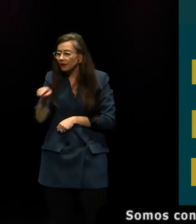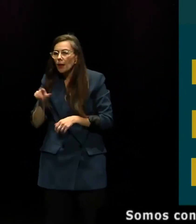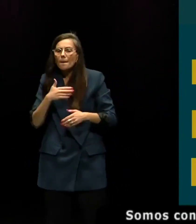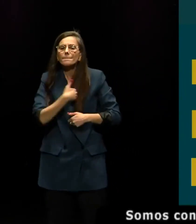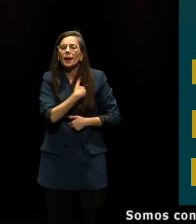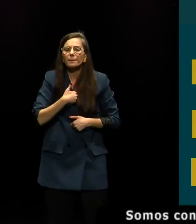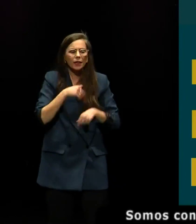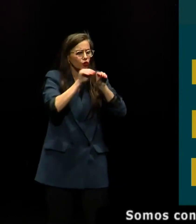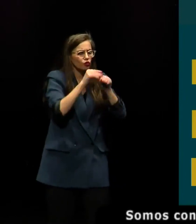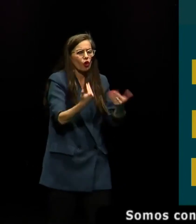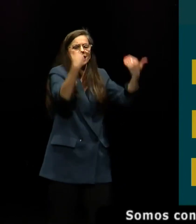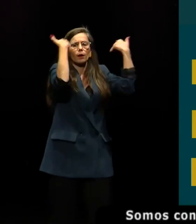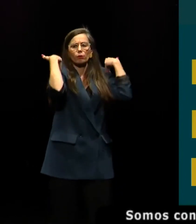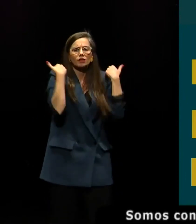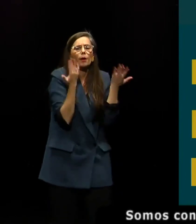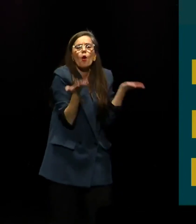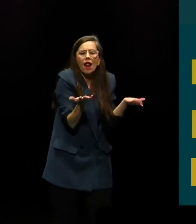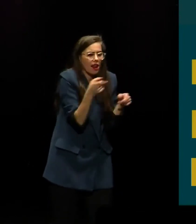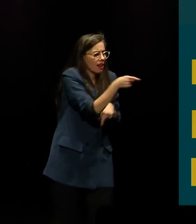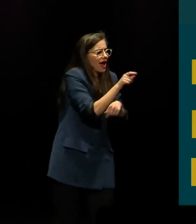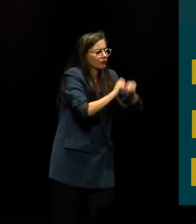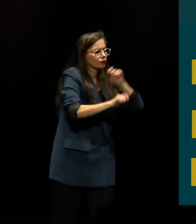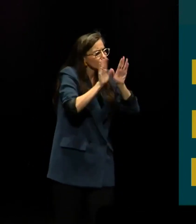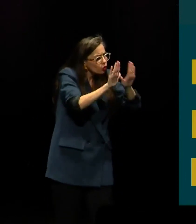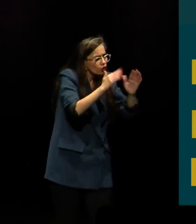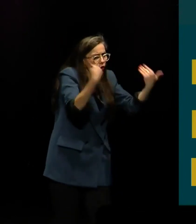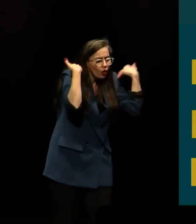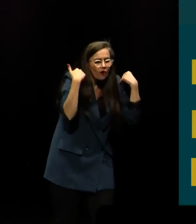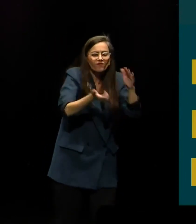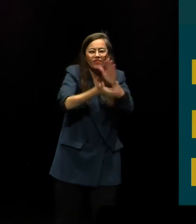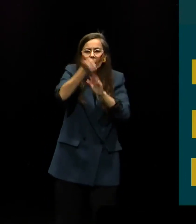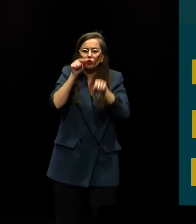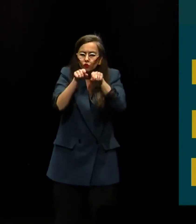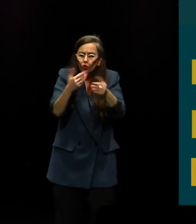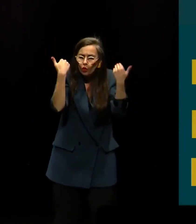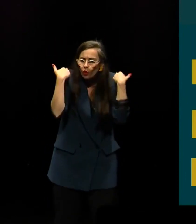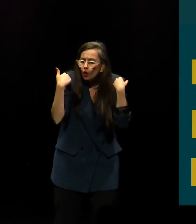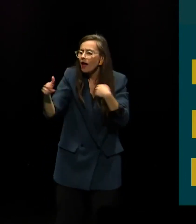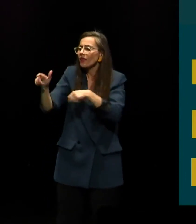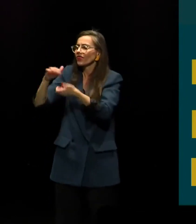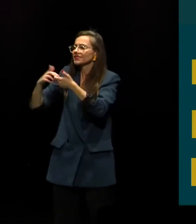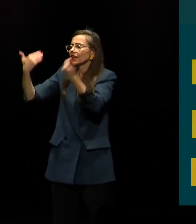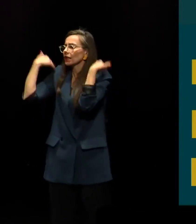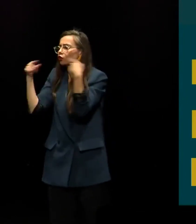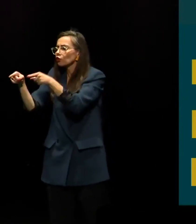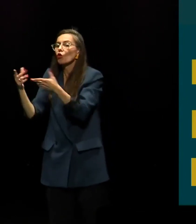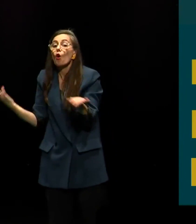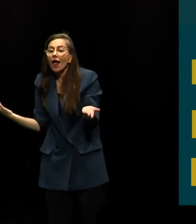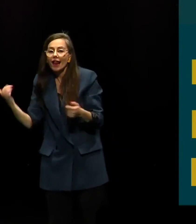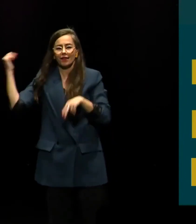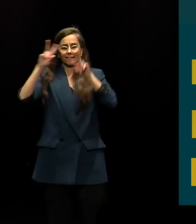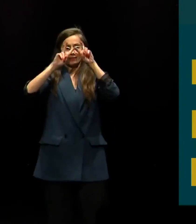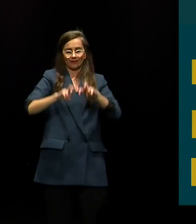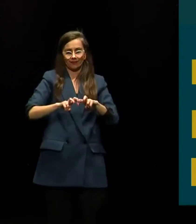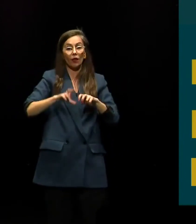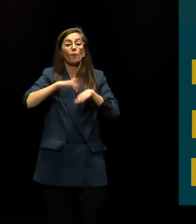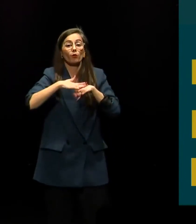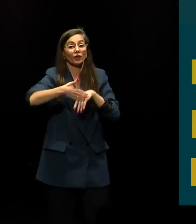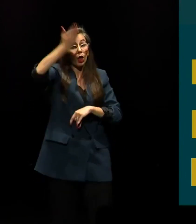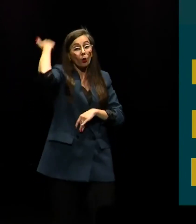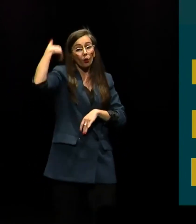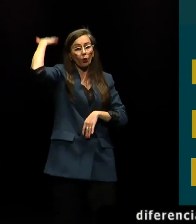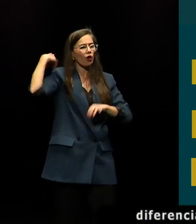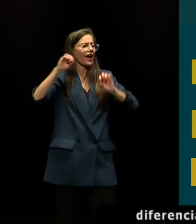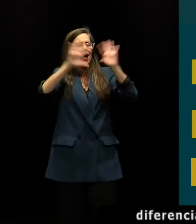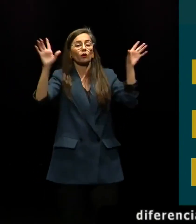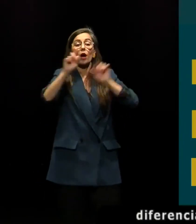los papeles que ejerce cada una de las entidades dentro de sus responsabilidades a nivel asociativo, federativo y